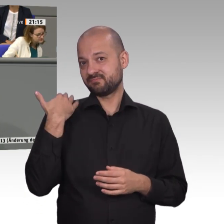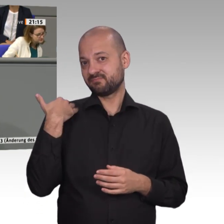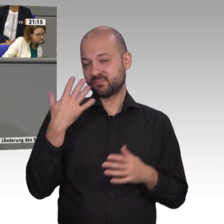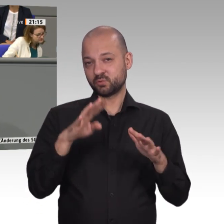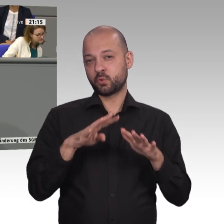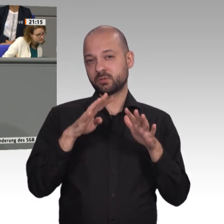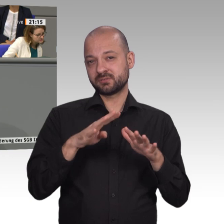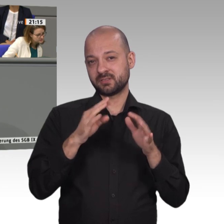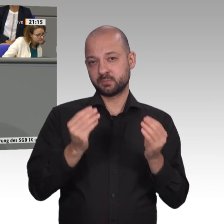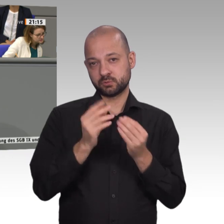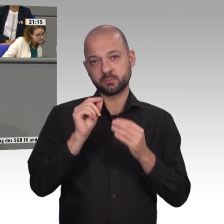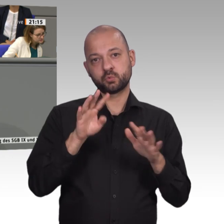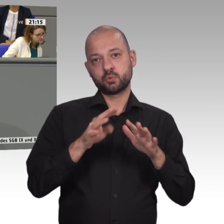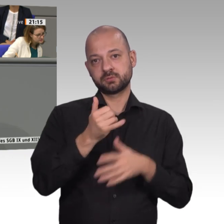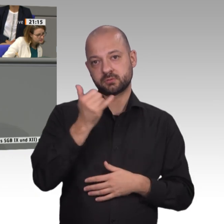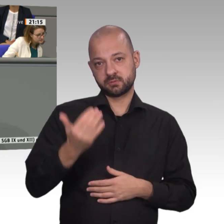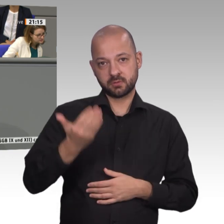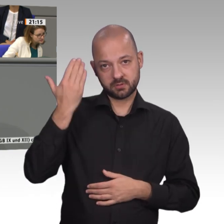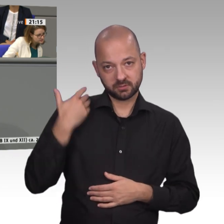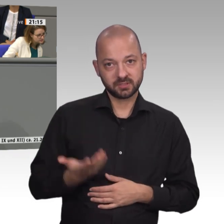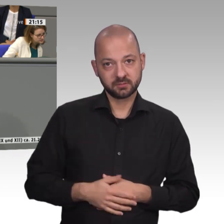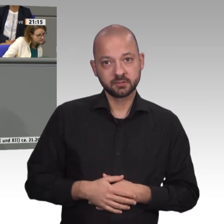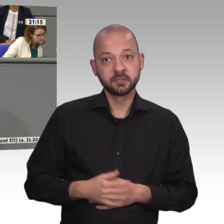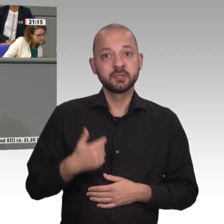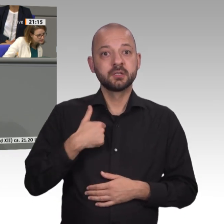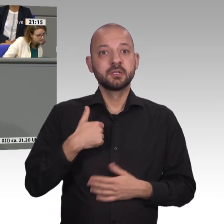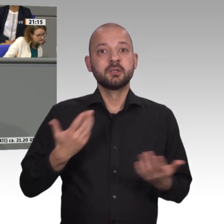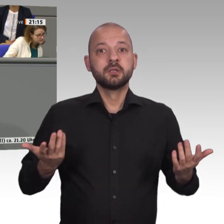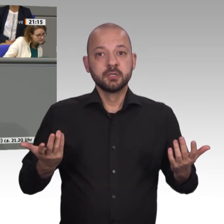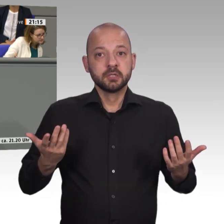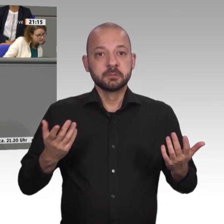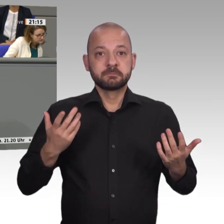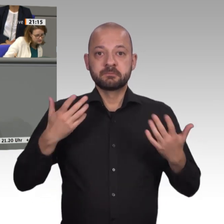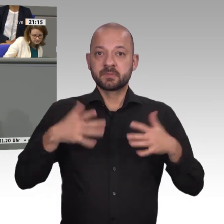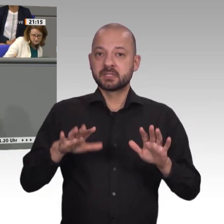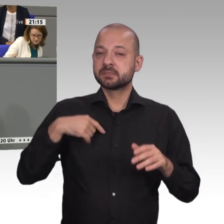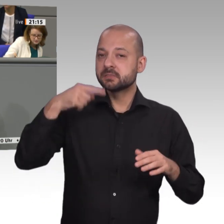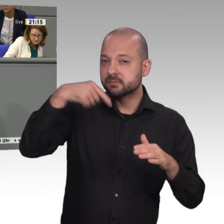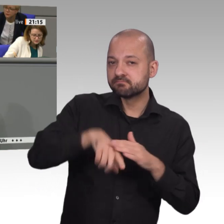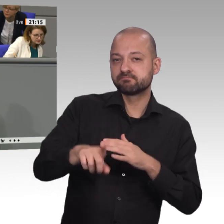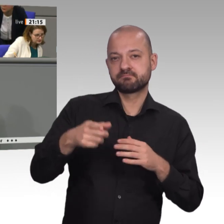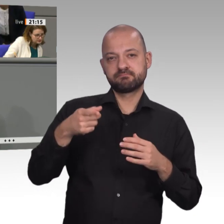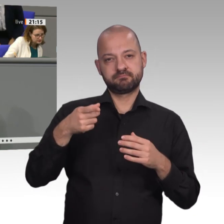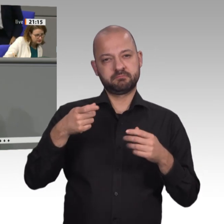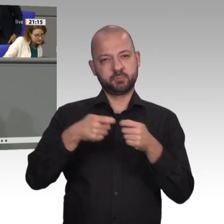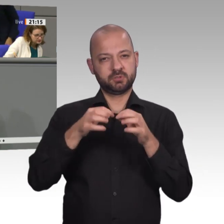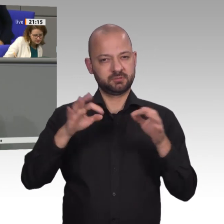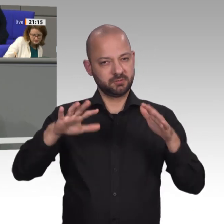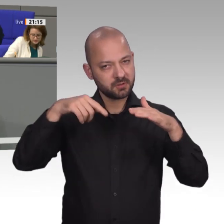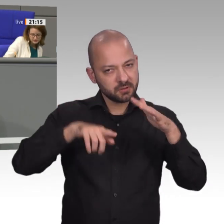Gesetzentwurf der Fraktion SPD und Bündnis 90 Die Grünen, Entwurf eines Gesetzes zur Bekämpfung der Arbeitslosigkeit schwerbehinderter